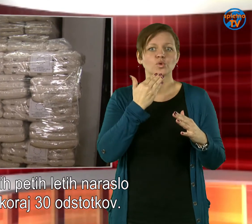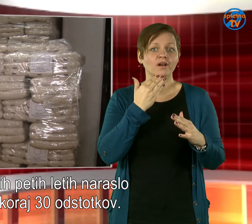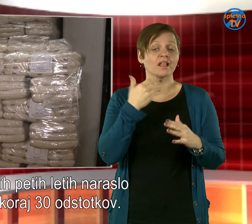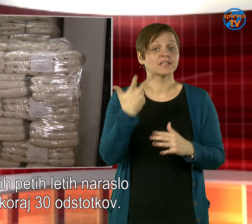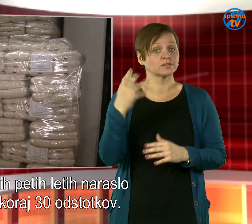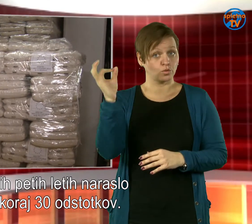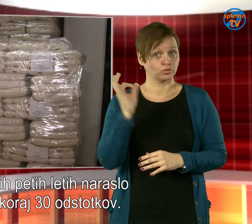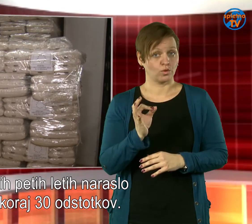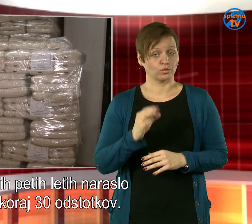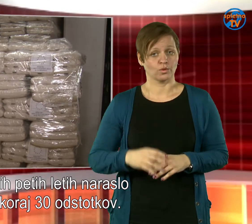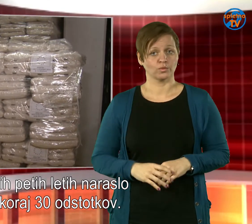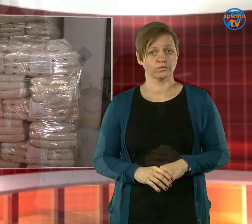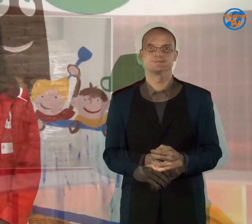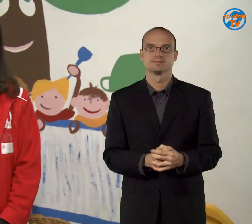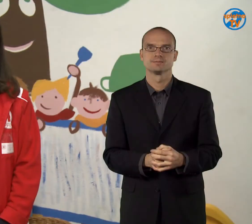30%.